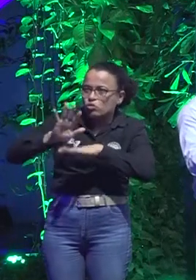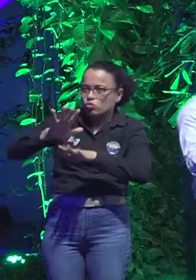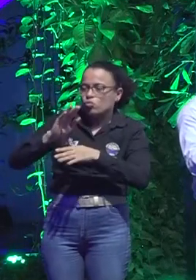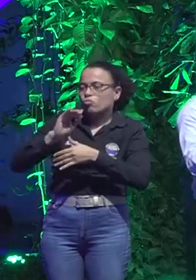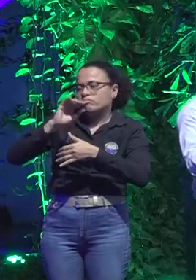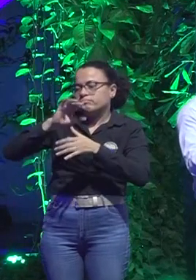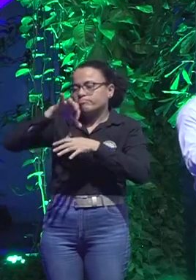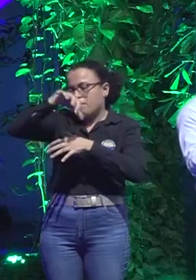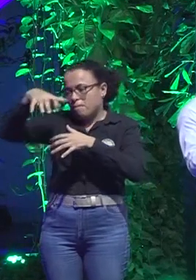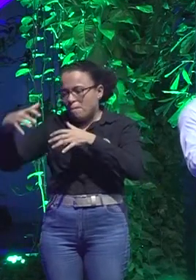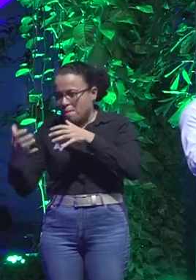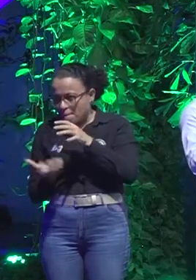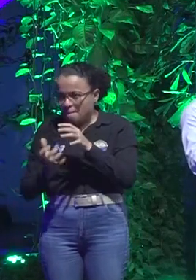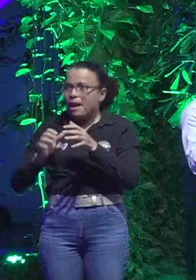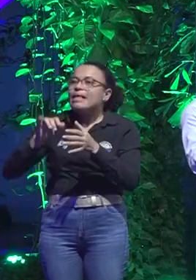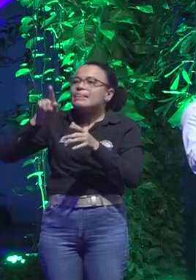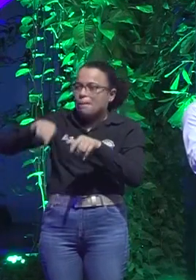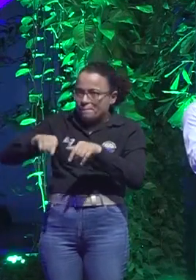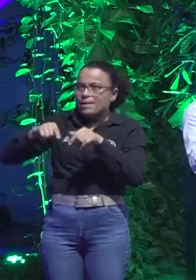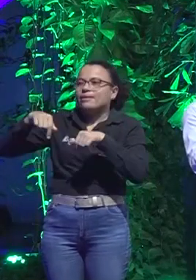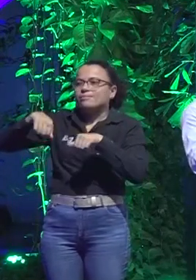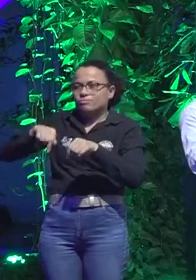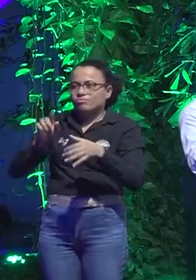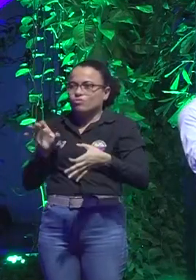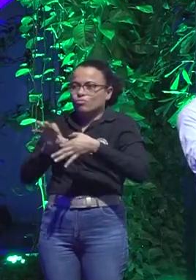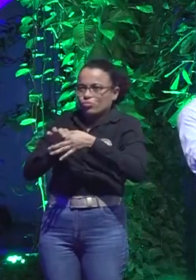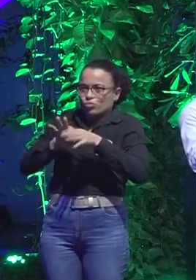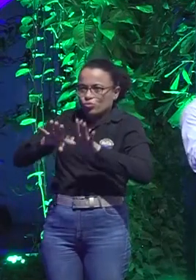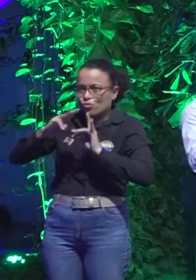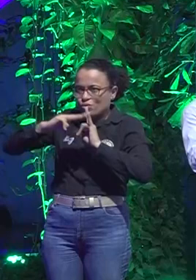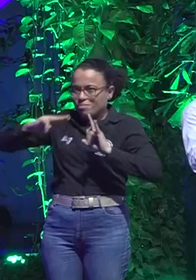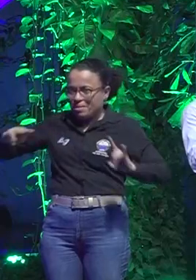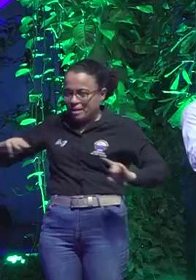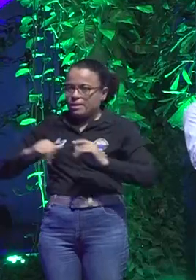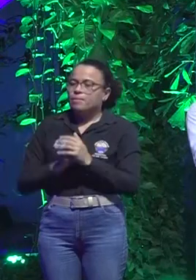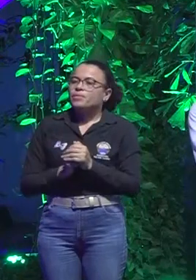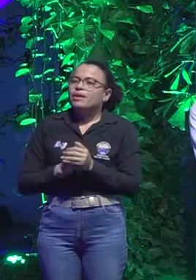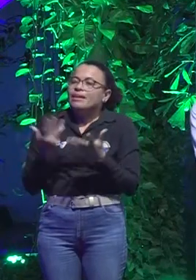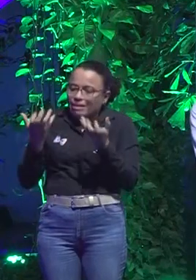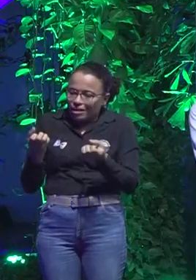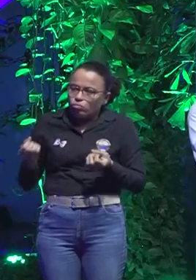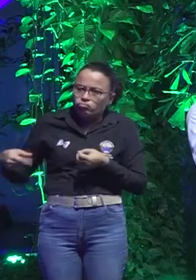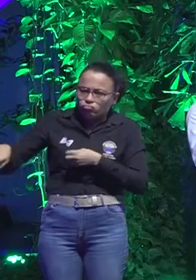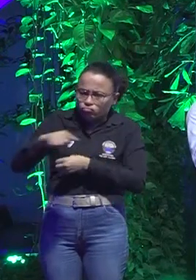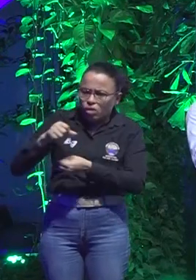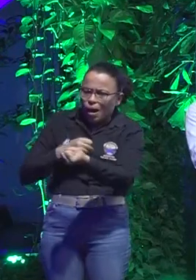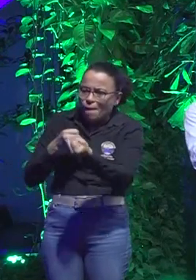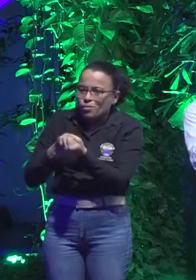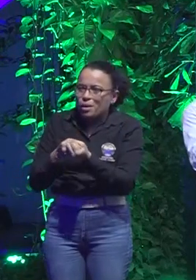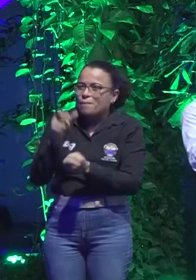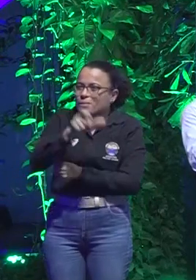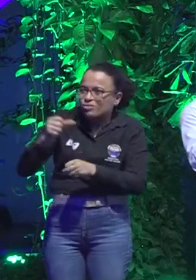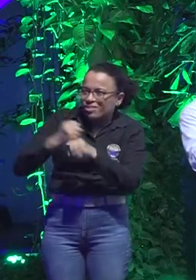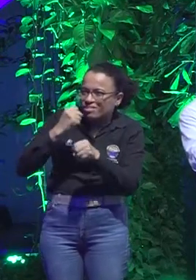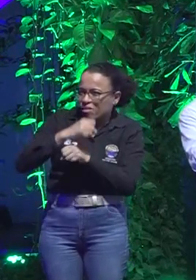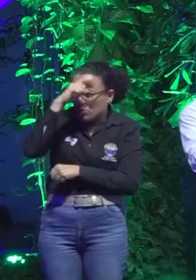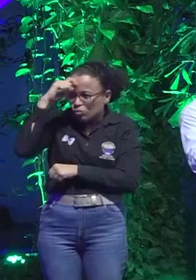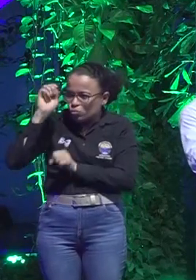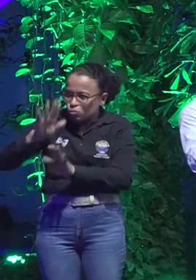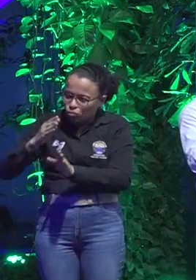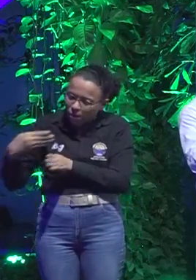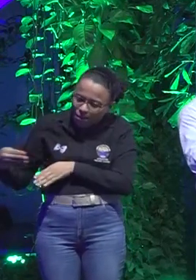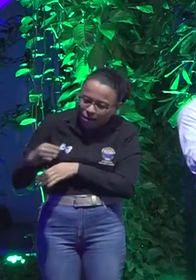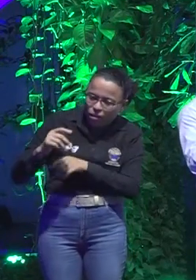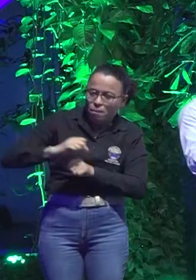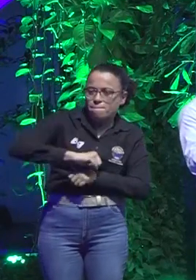de los Mares de Colombia para los pescadores, pero también para los puertos responsables y sostenibles, para el turismo, para la industria, para